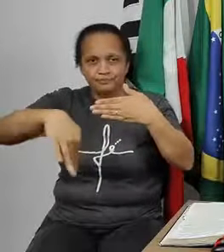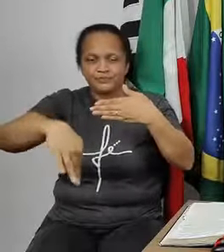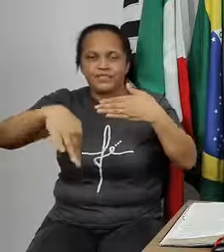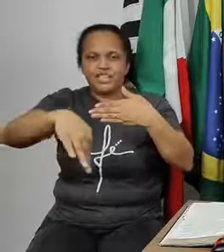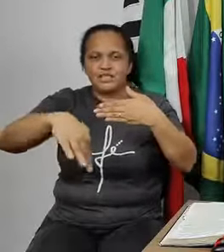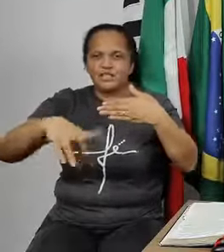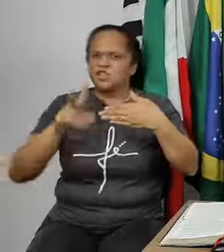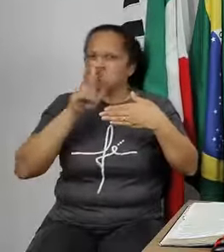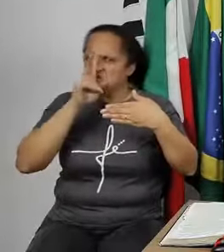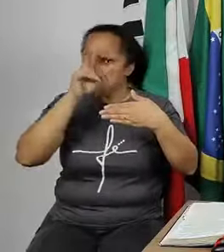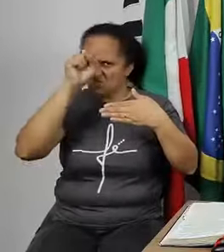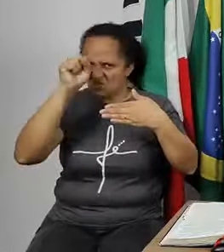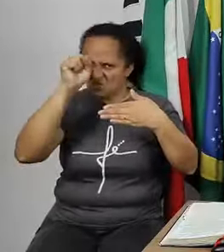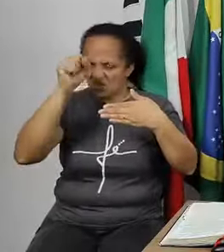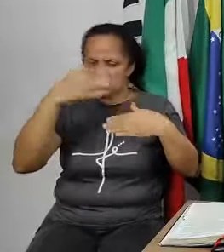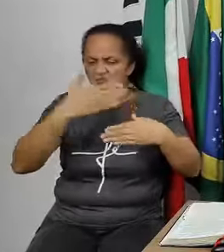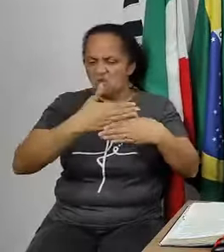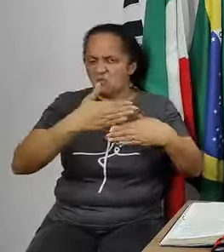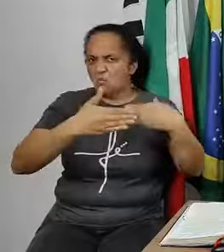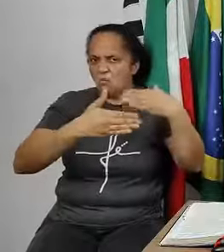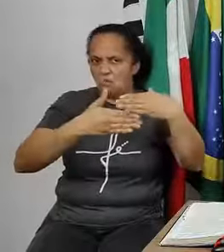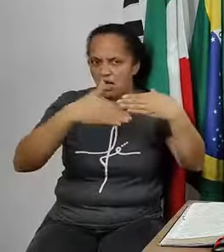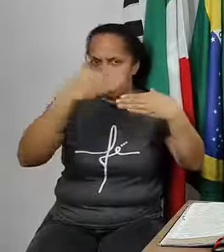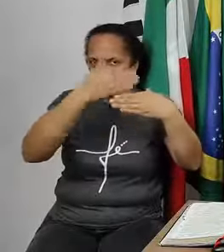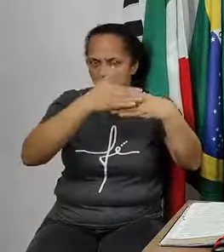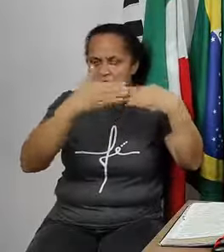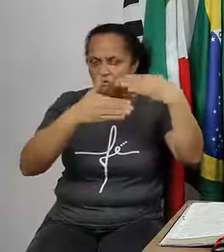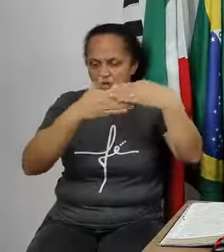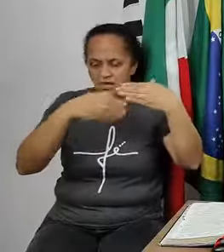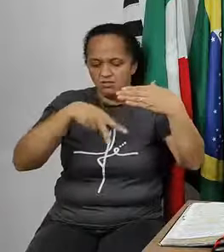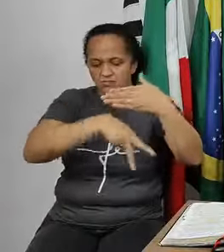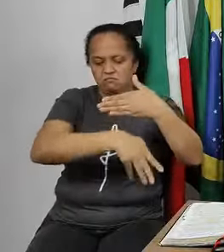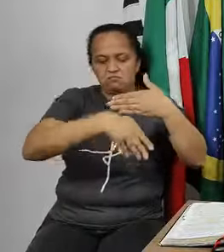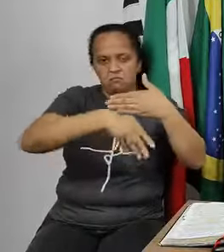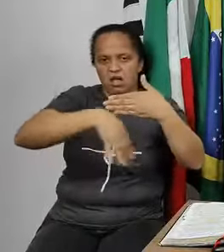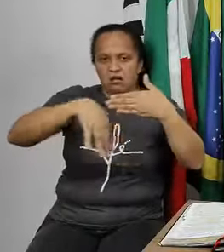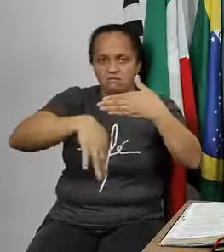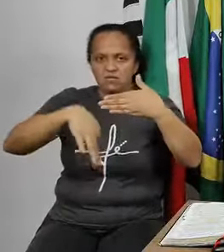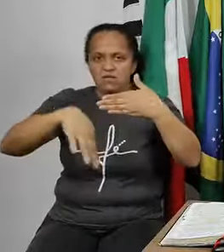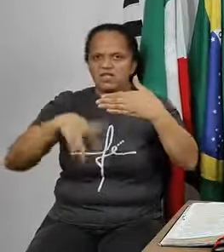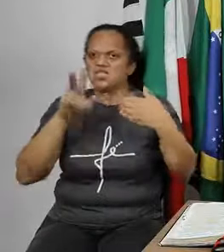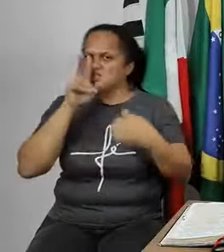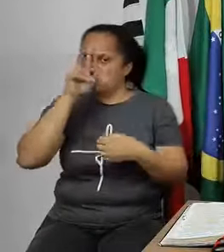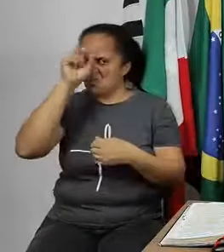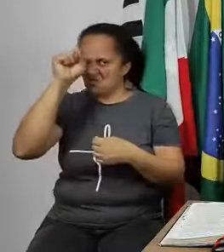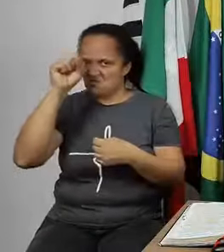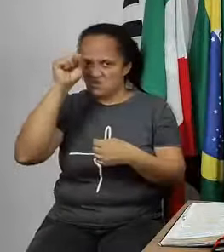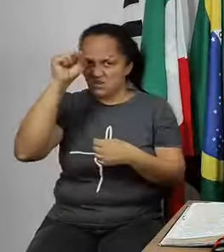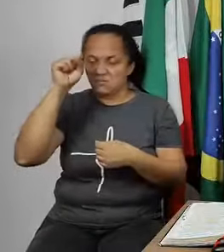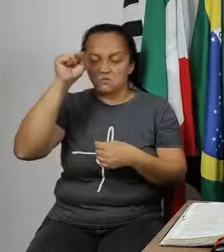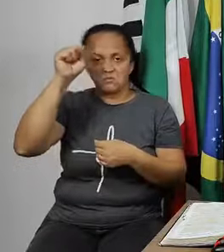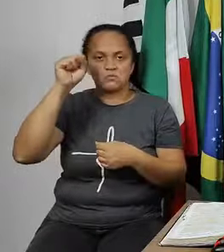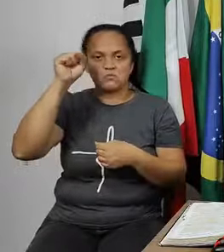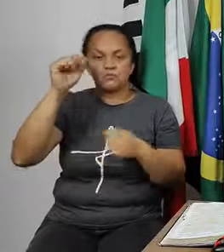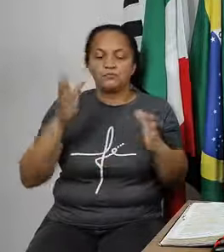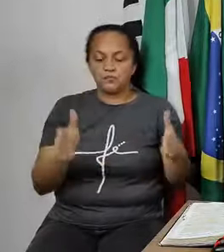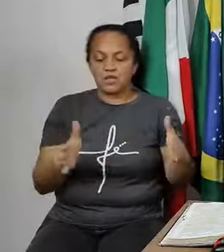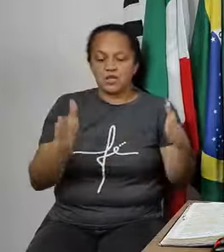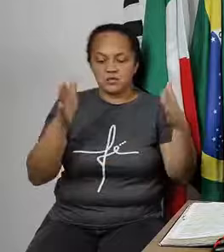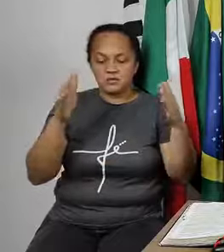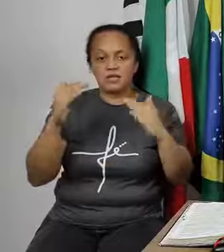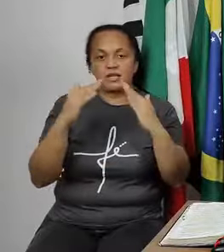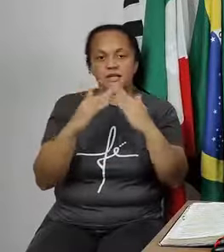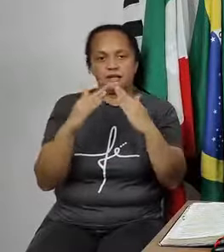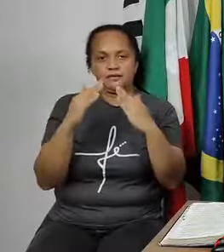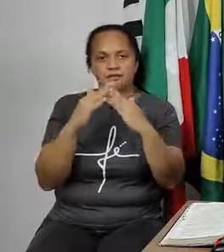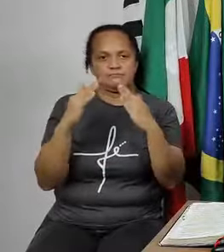rocha, ali ele lançou os alicerces, tá, que iriam sustentar